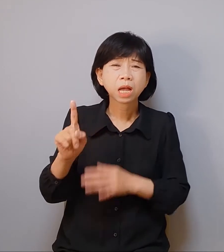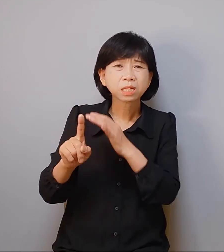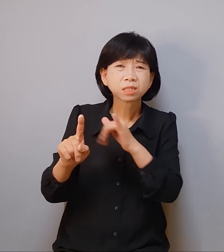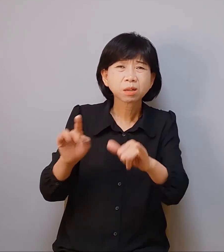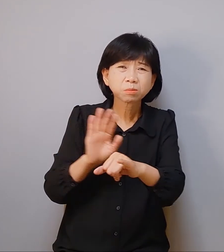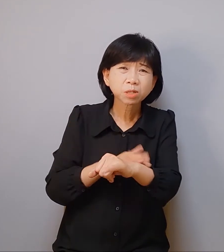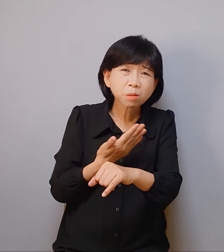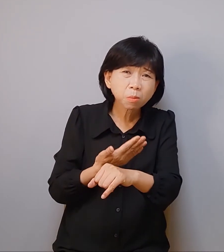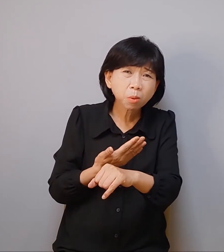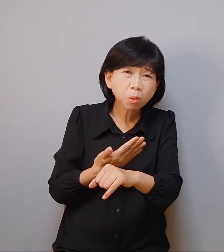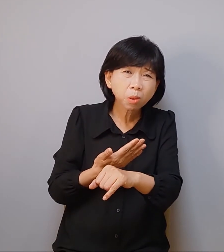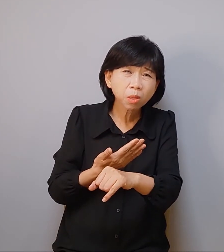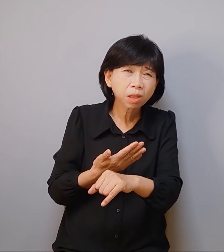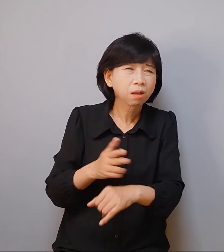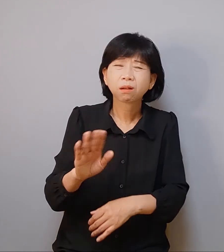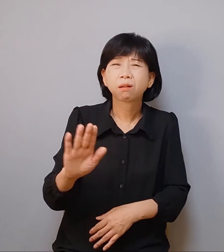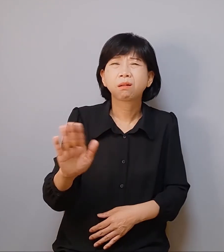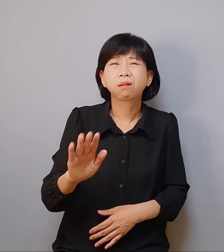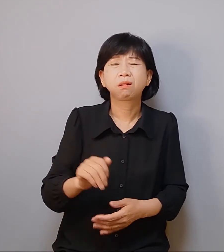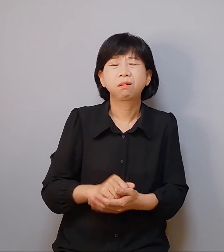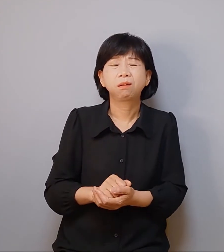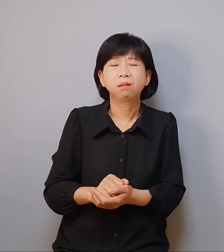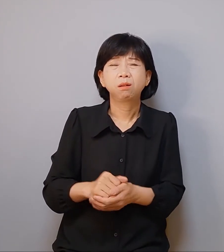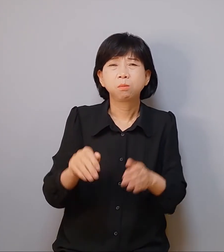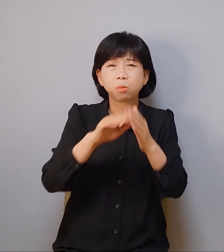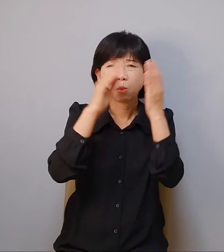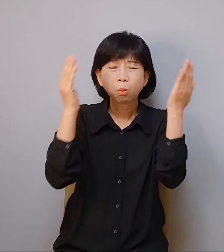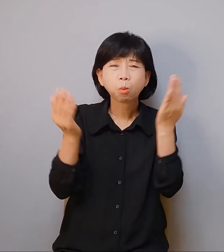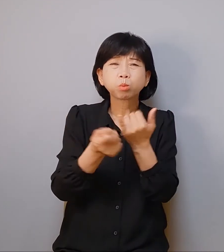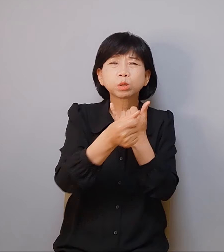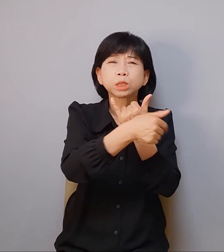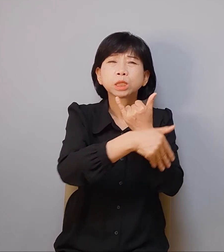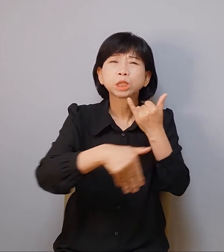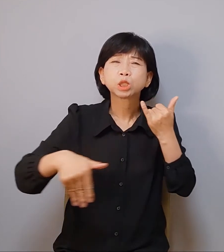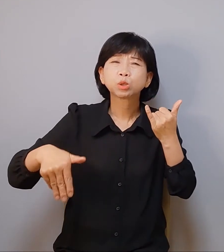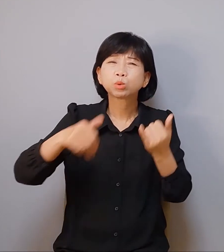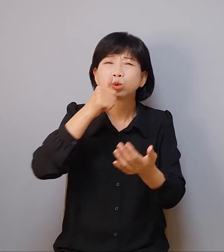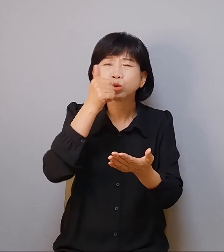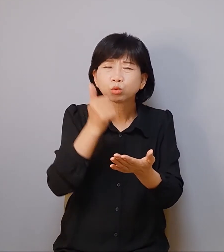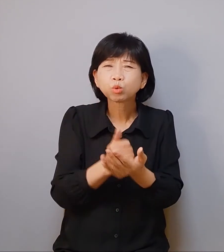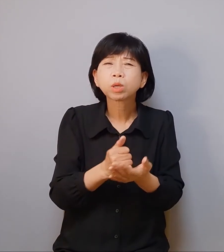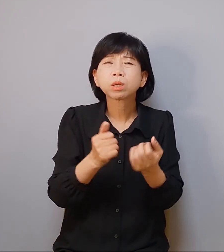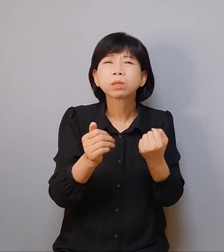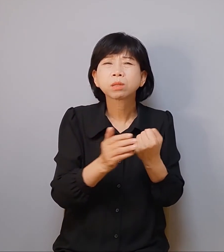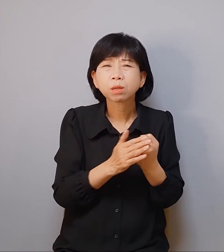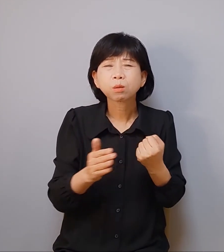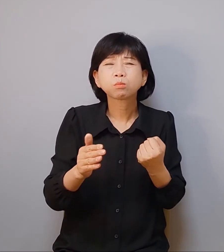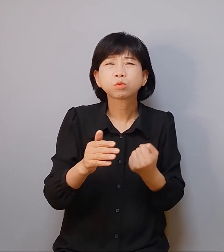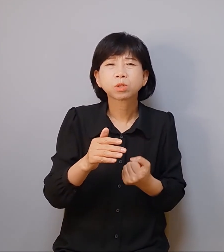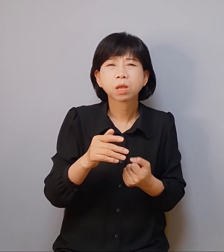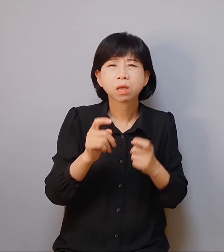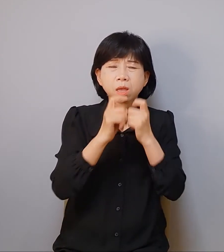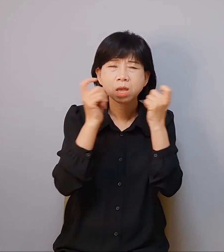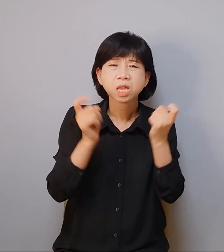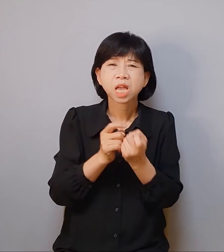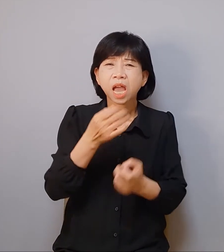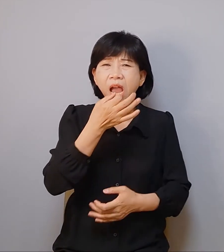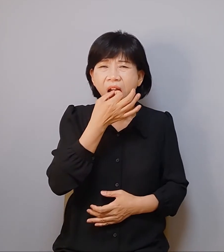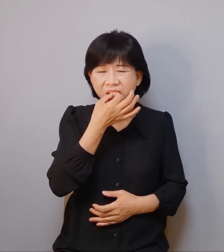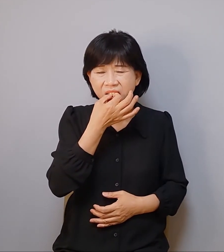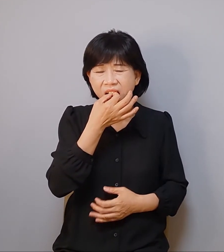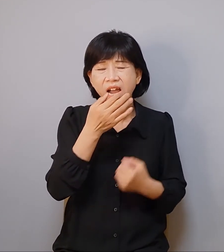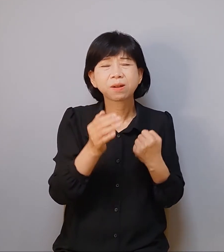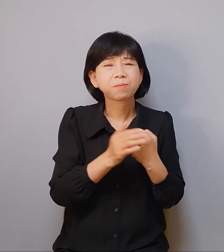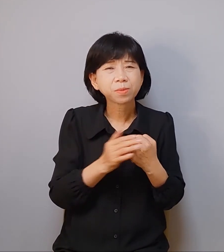이기심입니다. 모든 인류의 죄 때문에 그런 거예요. 이기심입니다. 죄를 짓고 너도